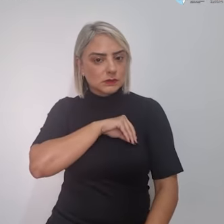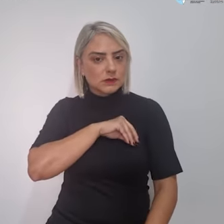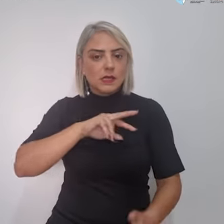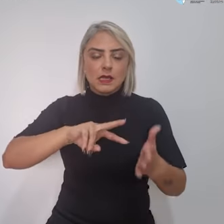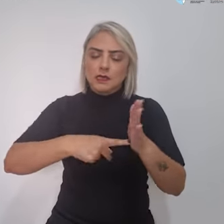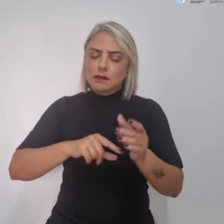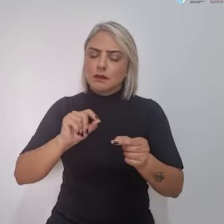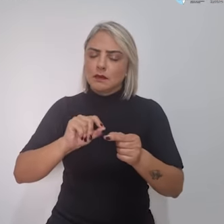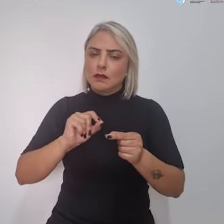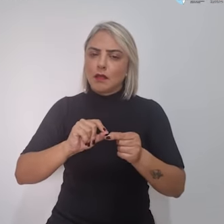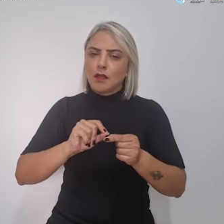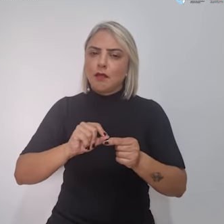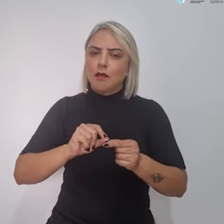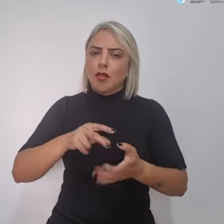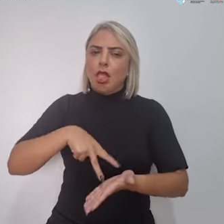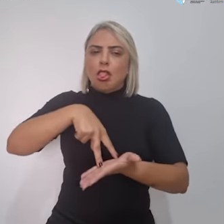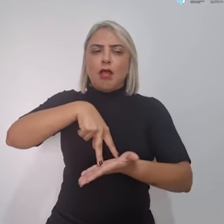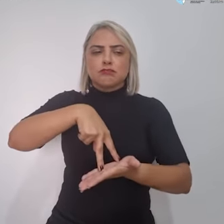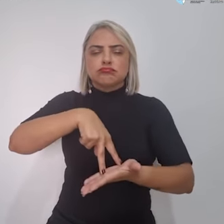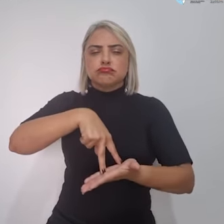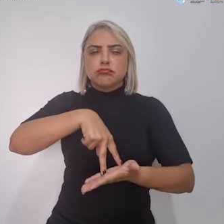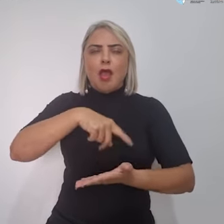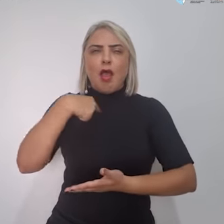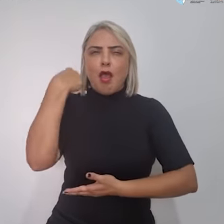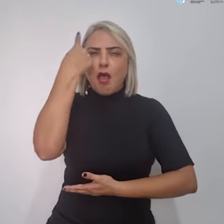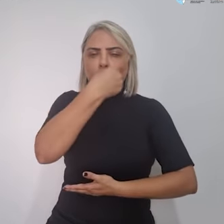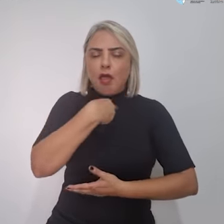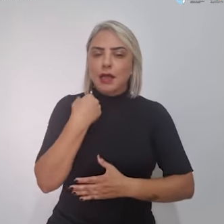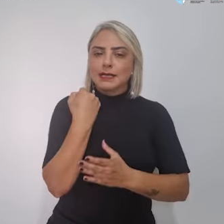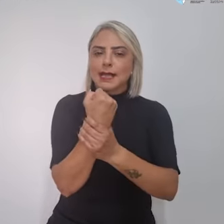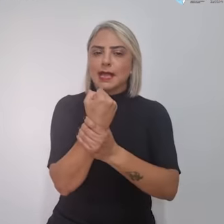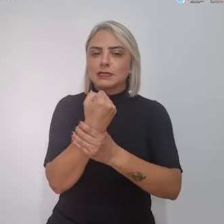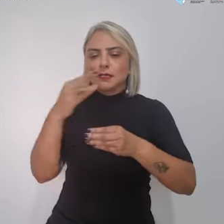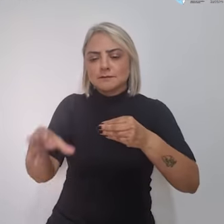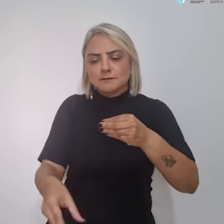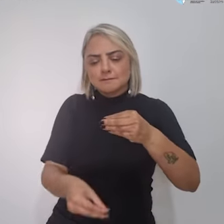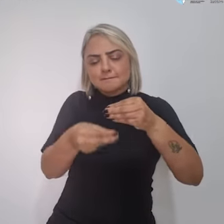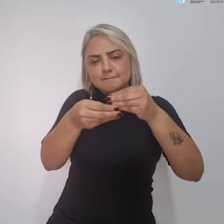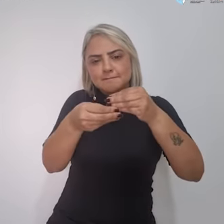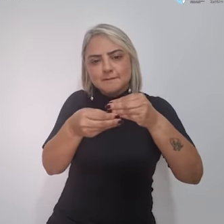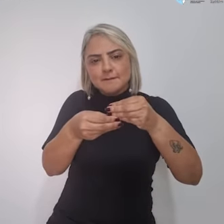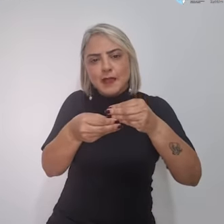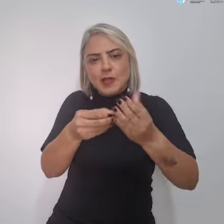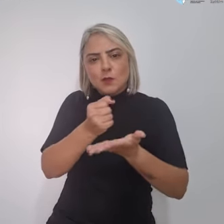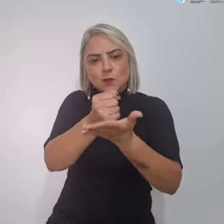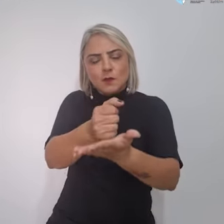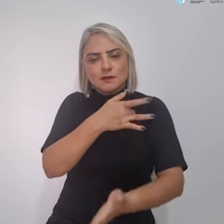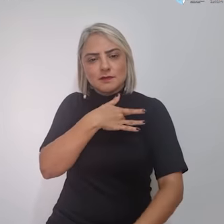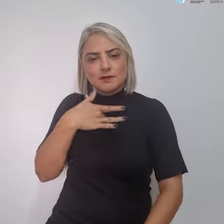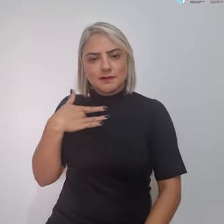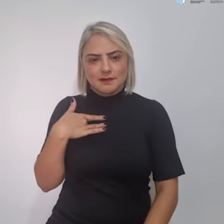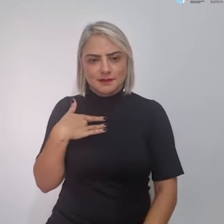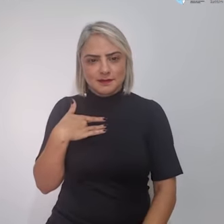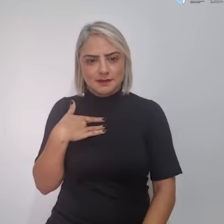fez plantão na CLDF para garantir incorporação do auxílio saúde. A conquista